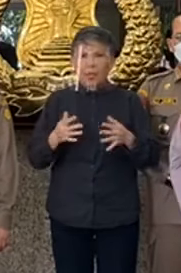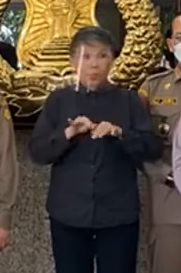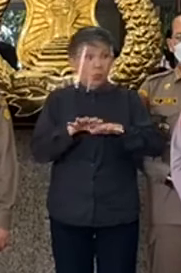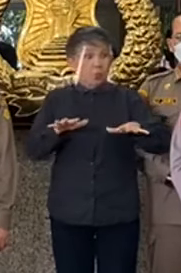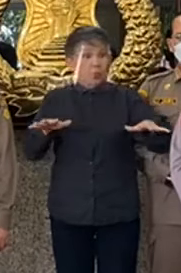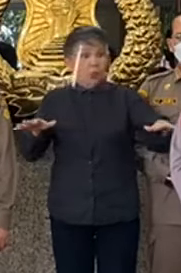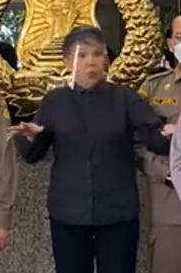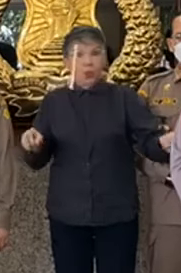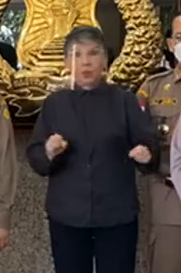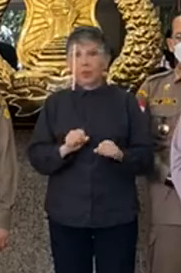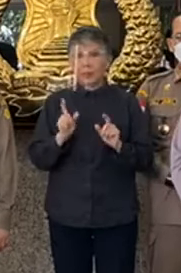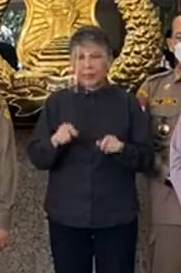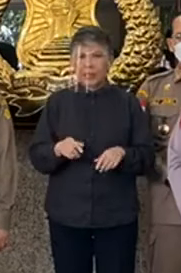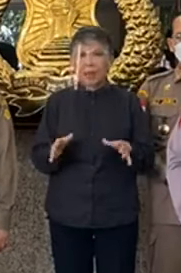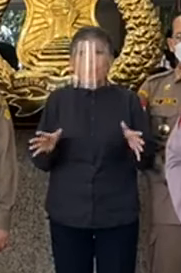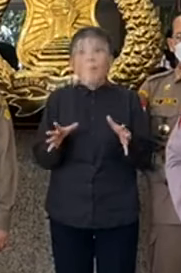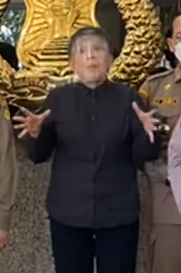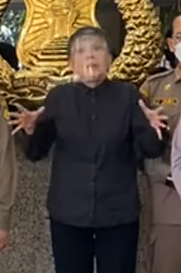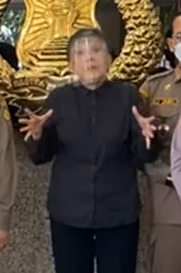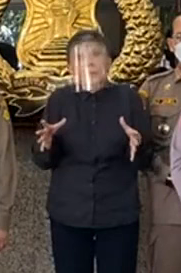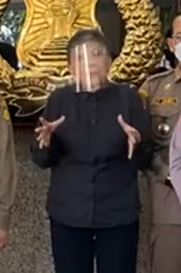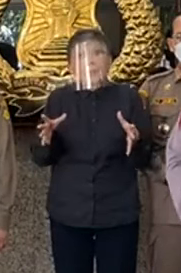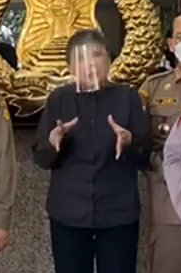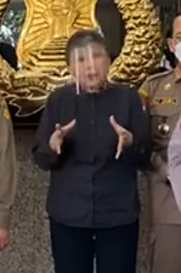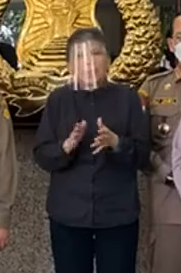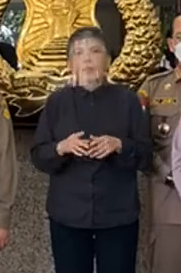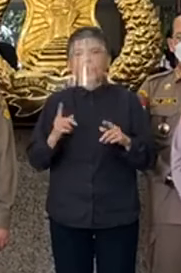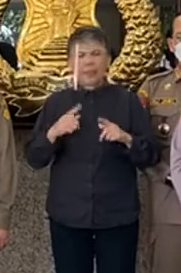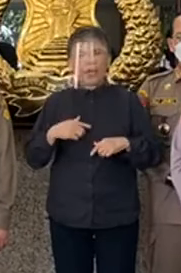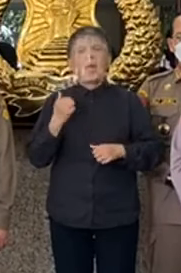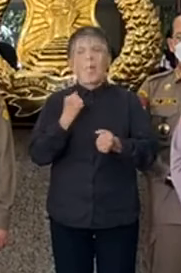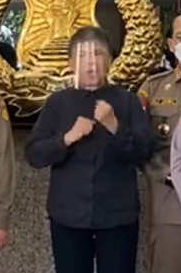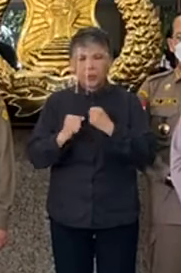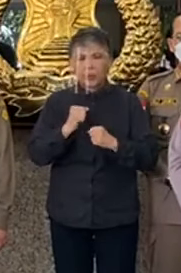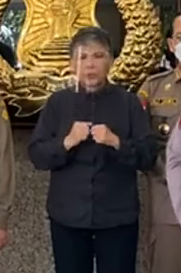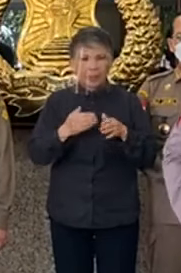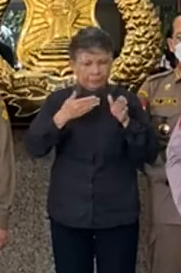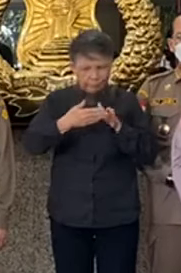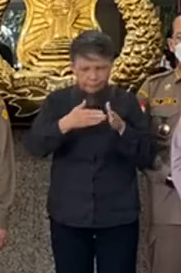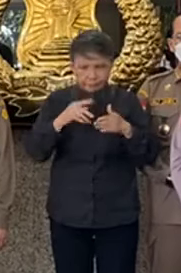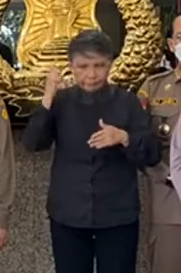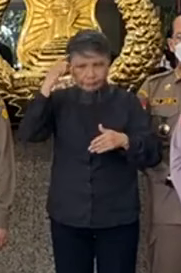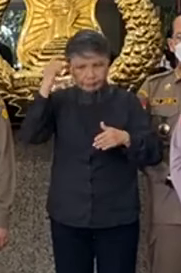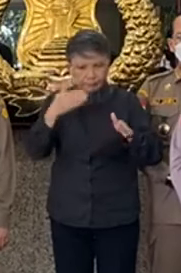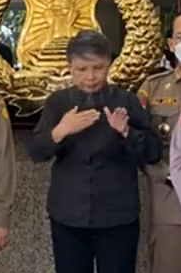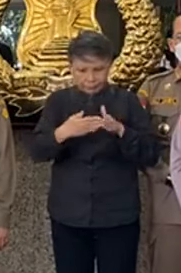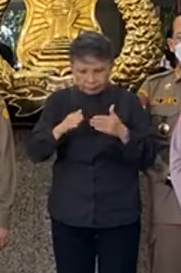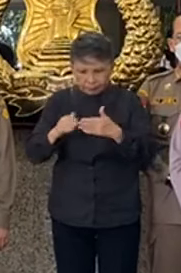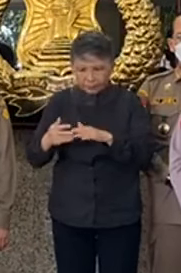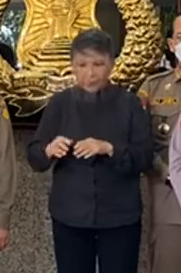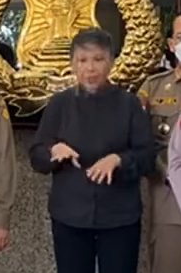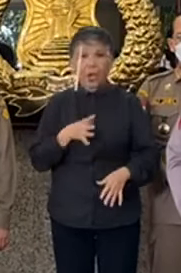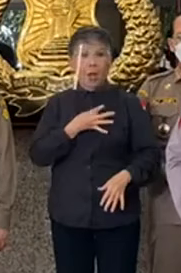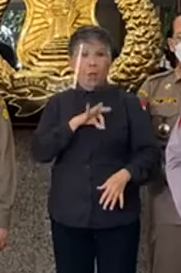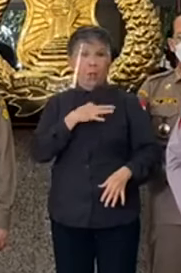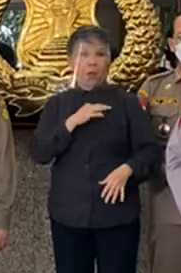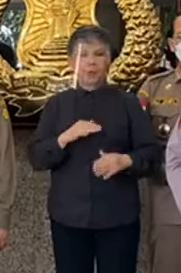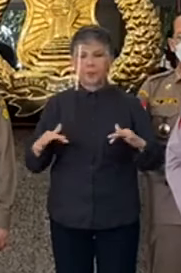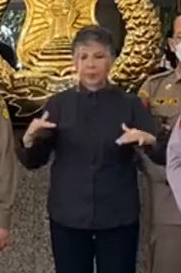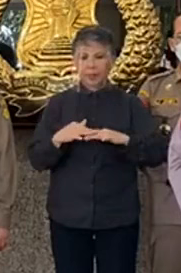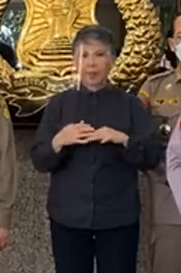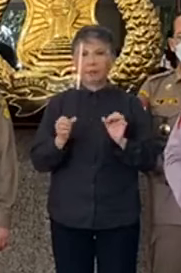tentunya menjadi sempit, sehingga kemudian perlu ada upaya-upaya dan strategi untuk kemudian memanfaatkan lahan yang